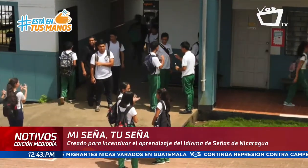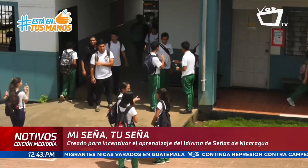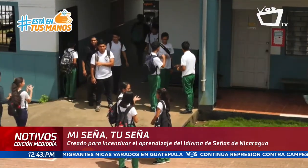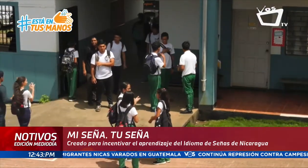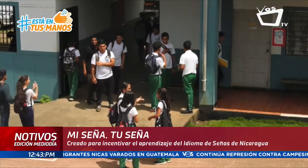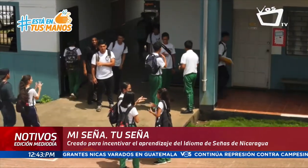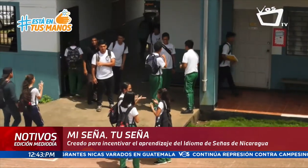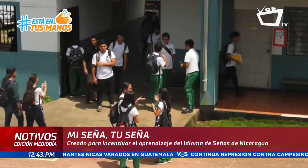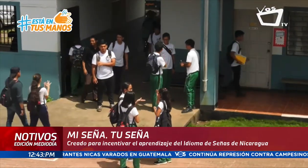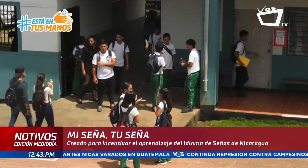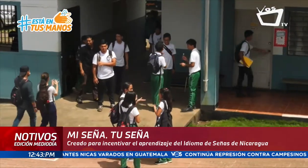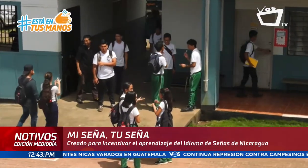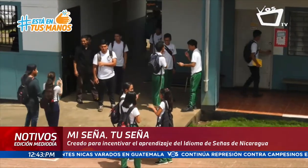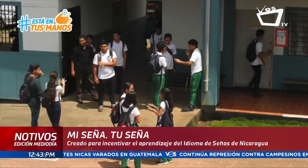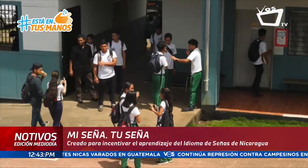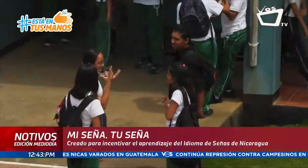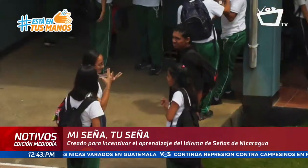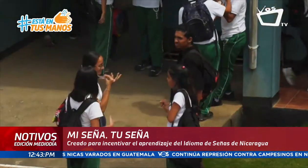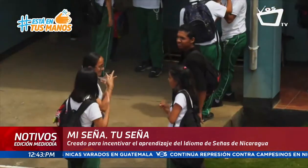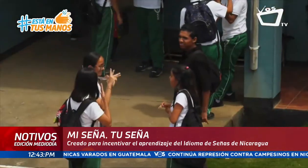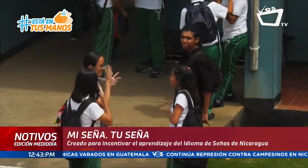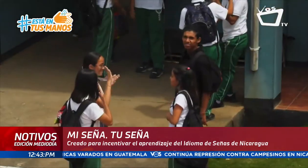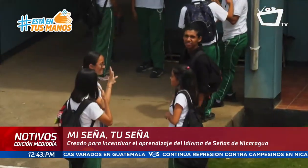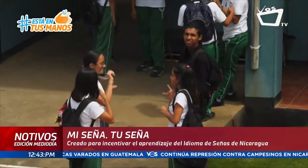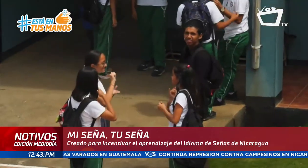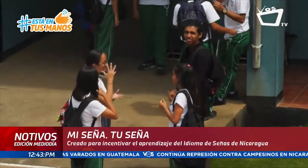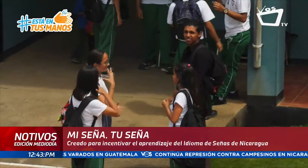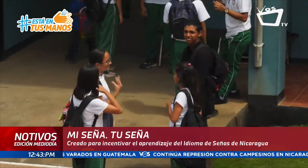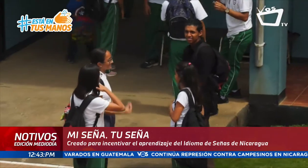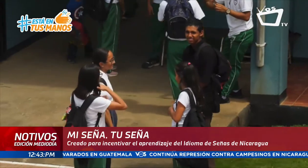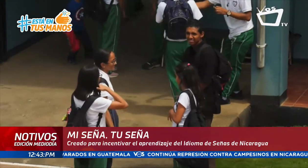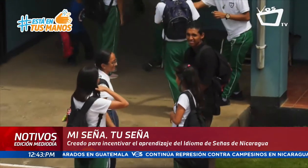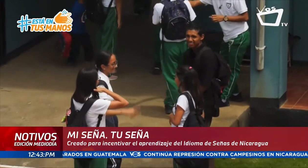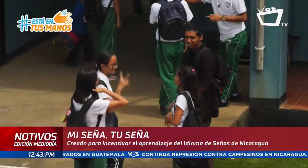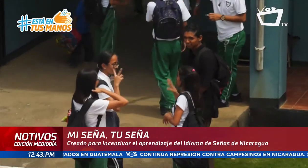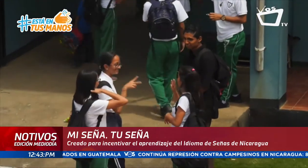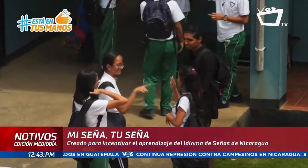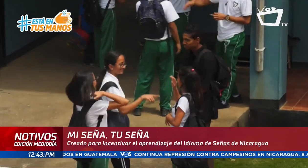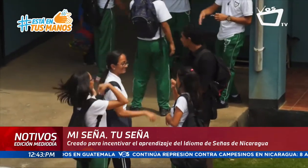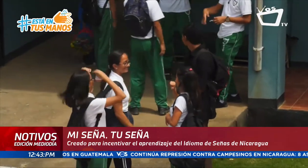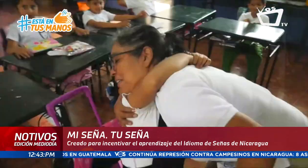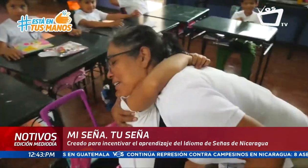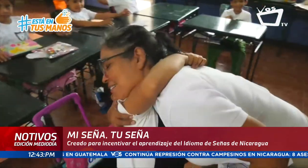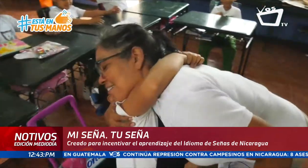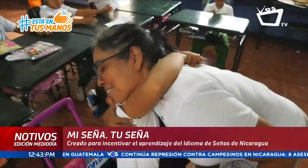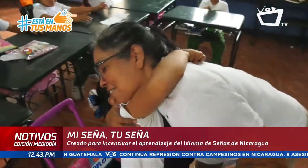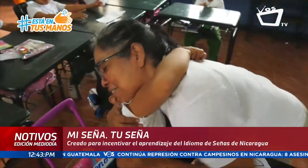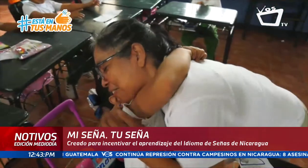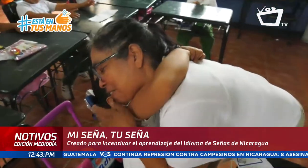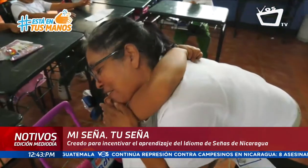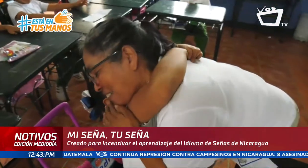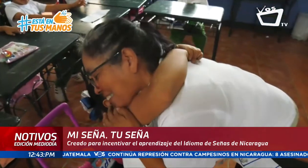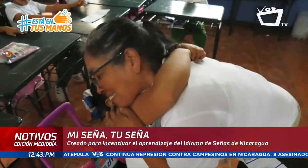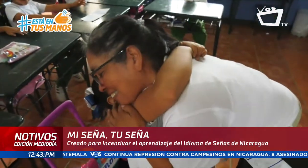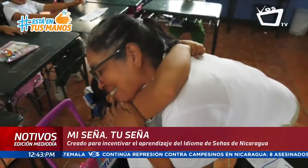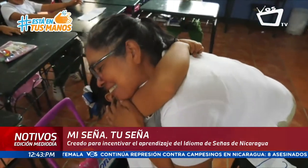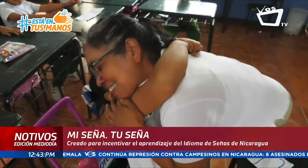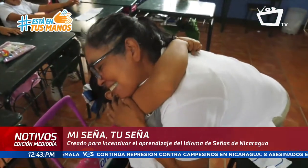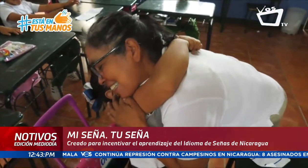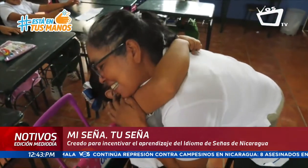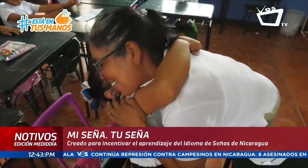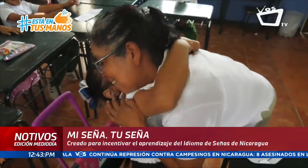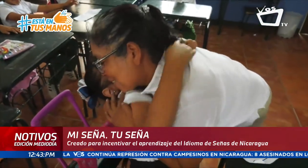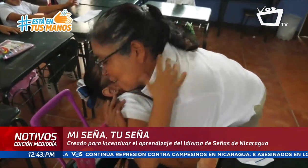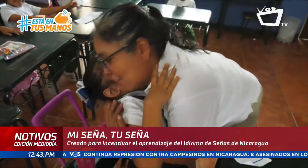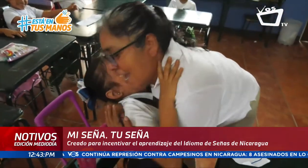principales interesados acá que estamos ahorita somos nosotros, que estamos ansiosos por querer ver este programa y poder aprender